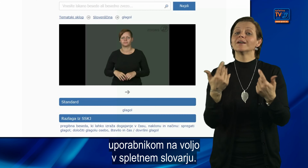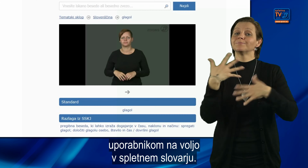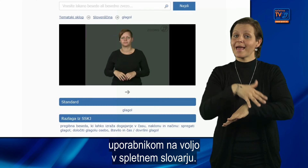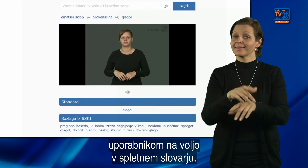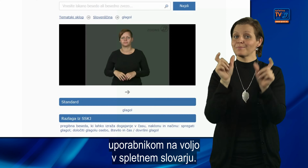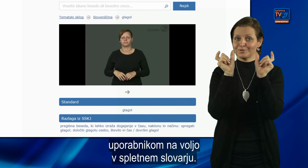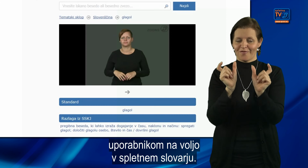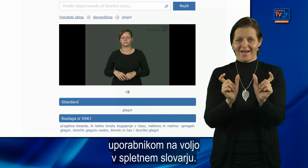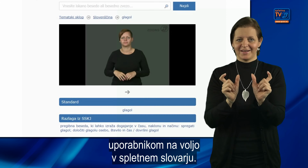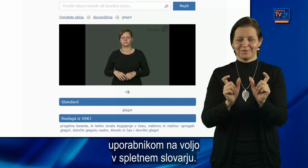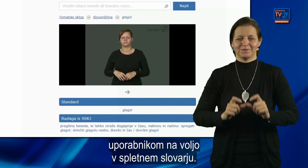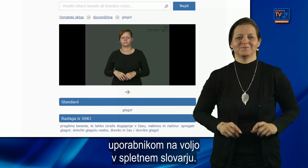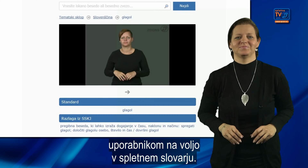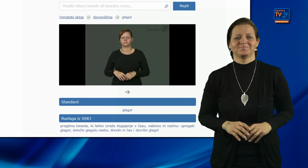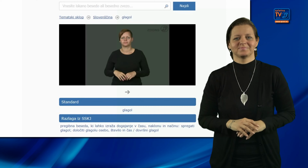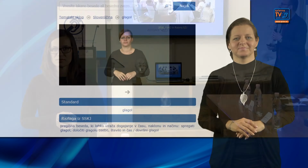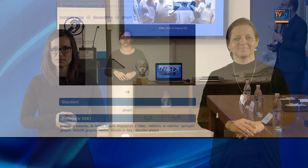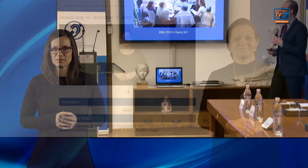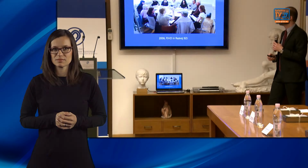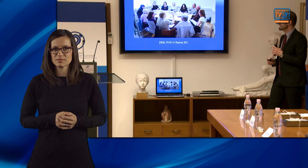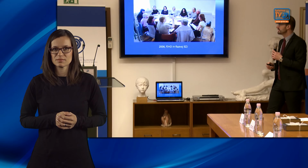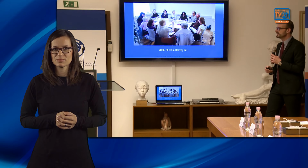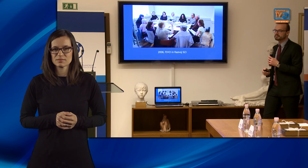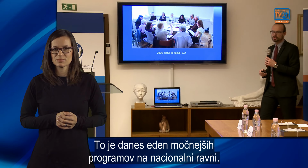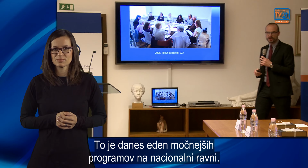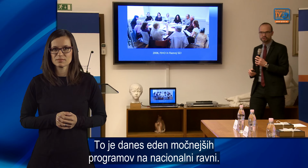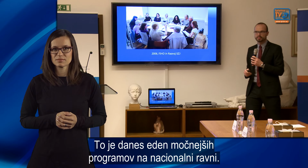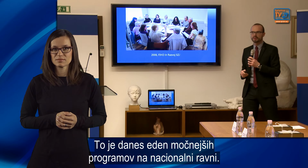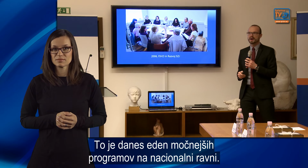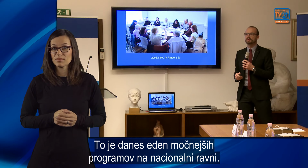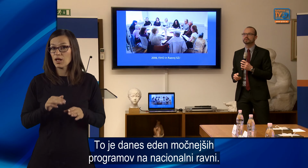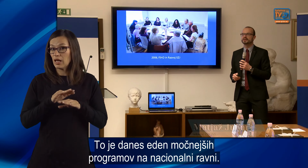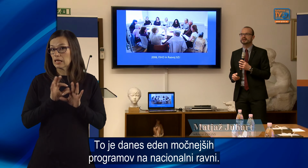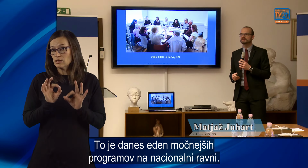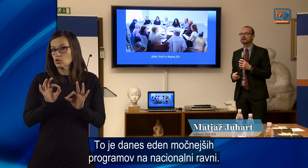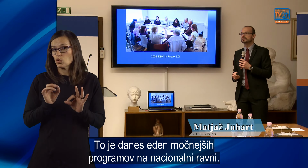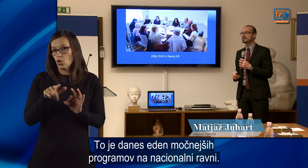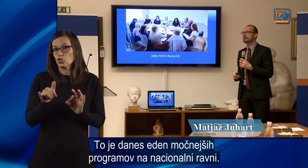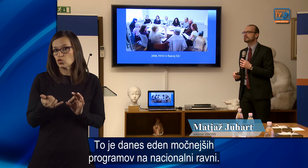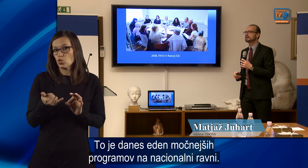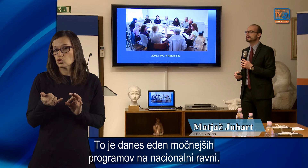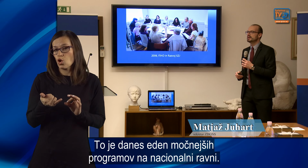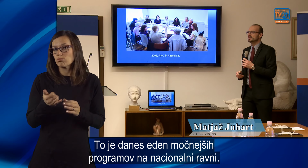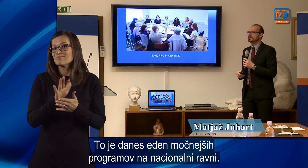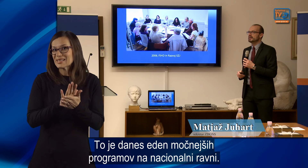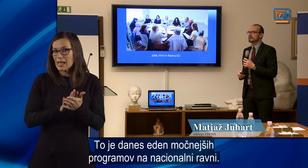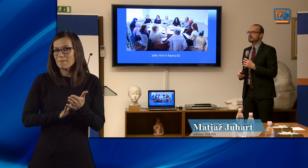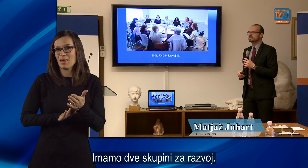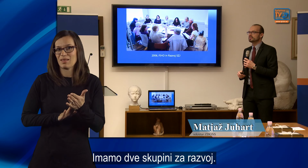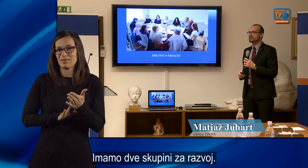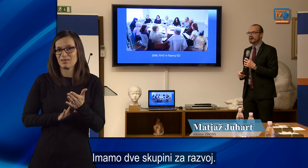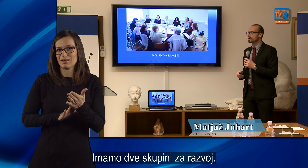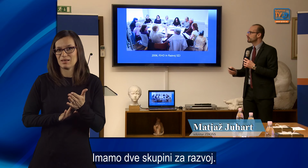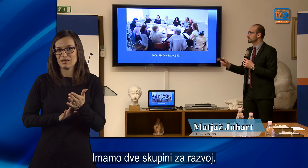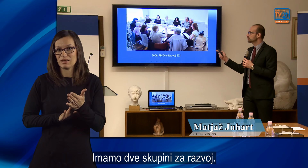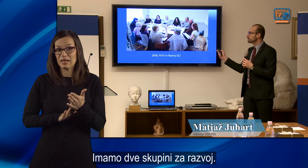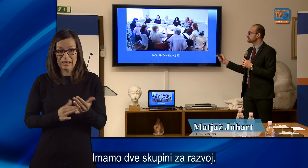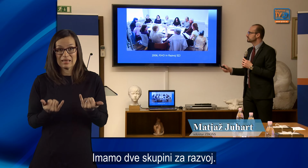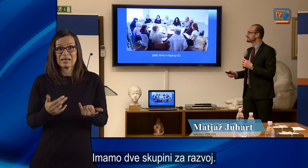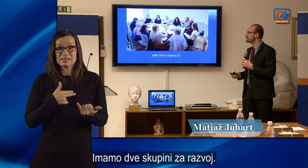v spletnem slovarju. Danes je eden močnejših programov na nacionalni ravni in